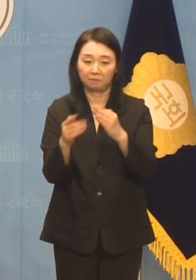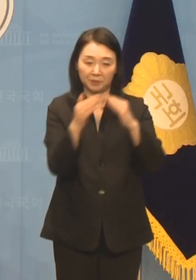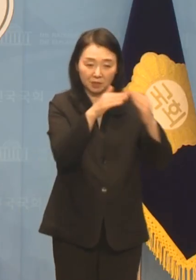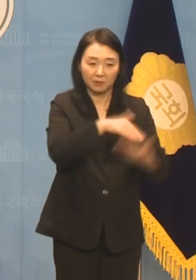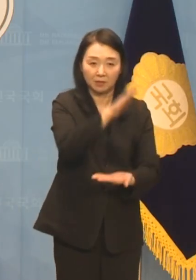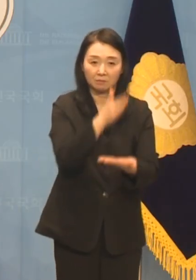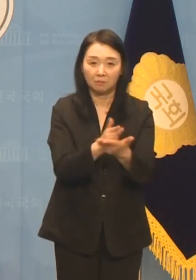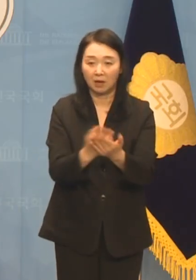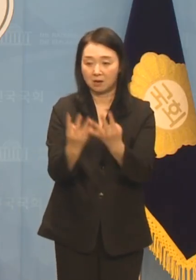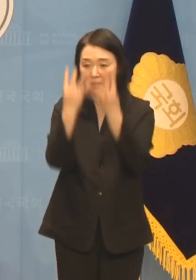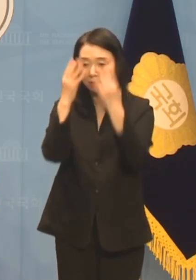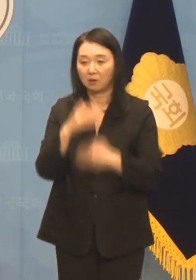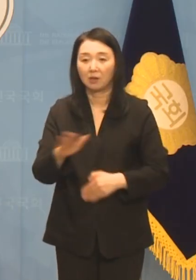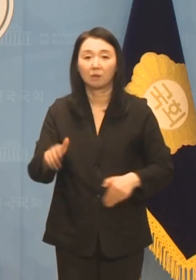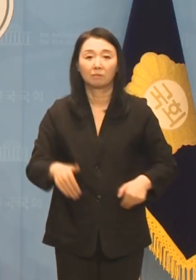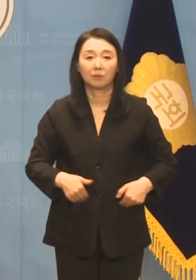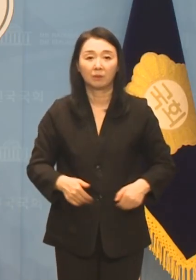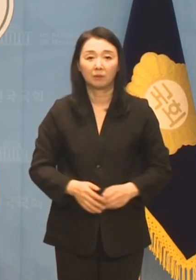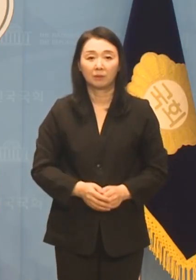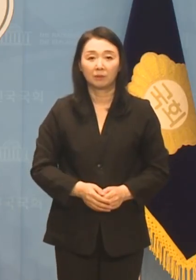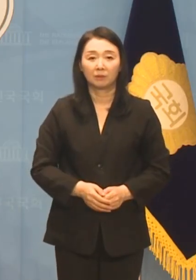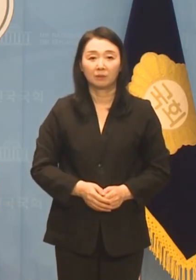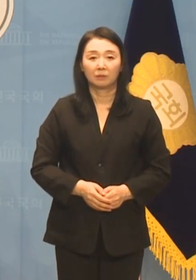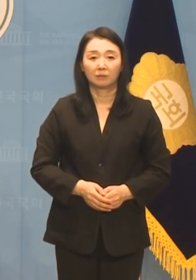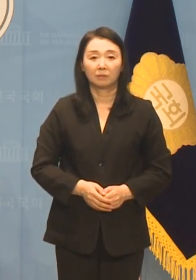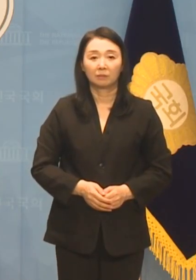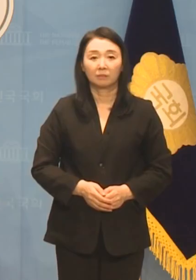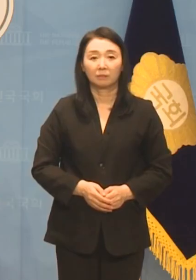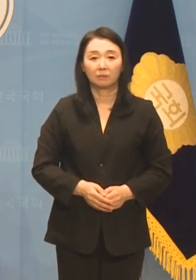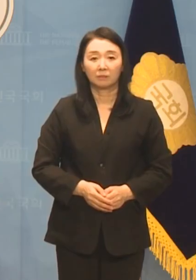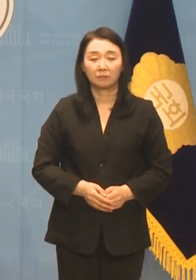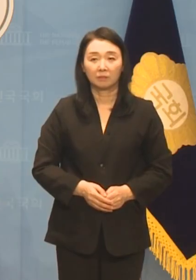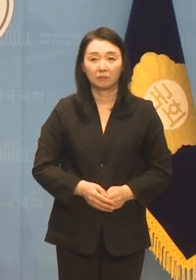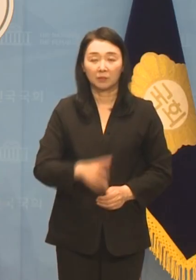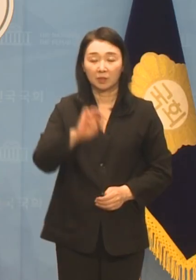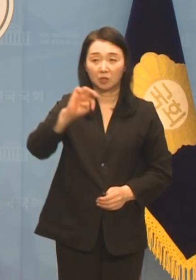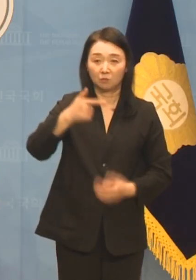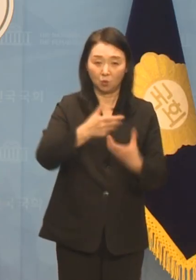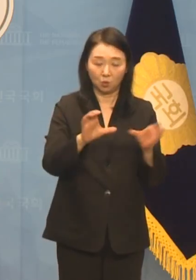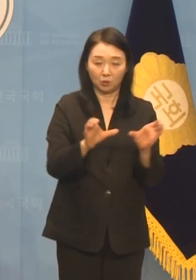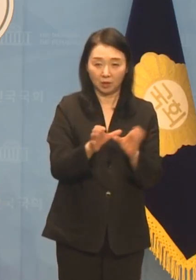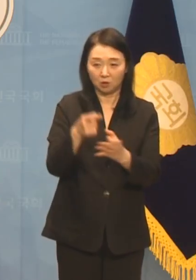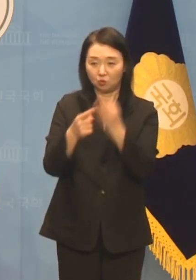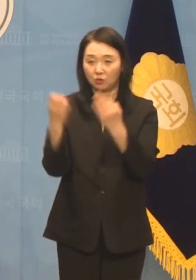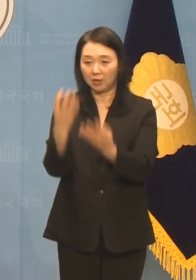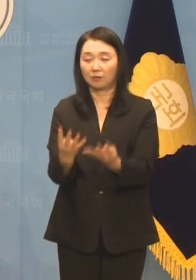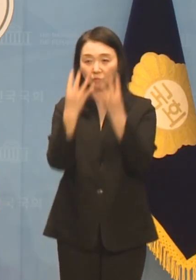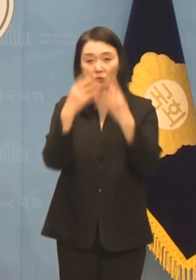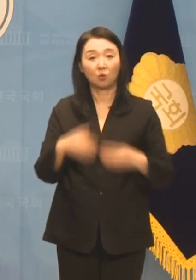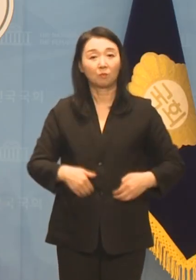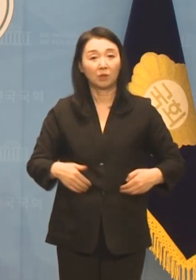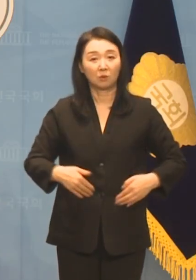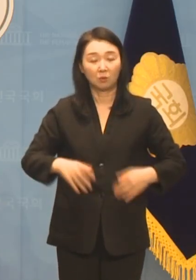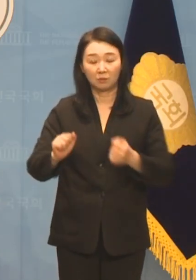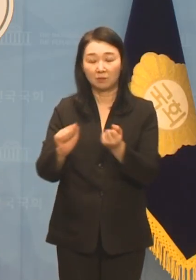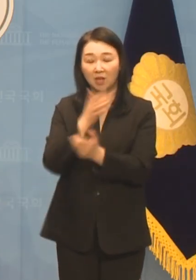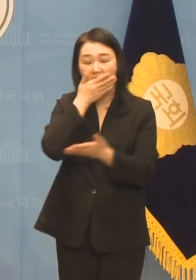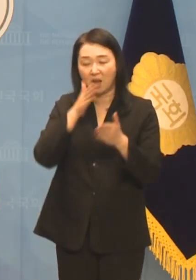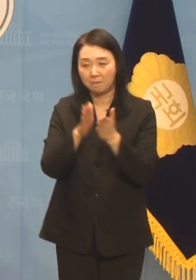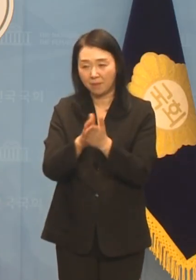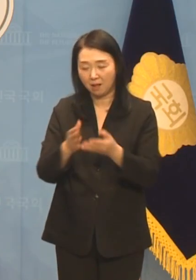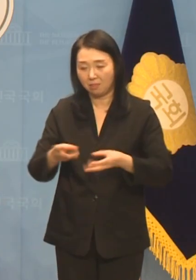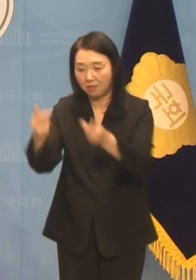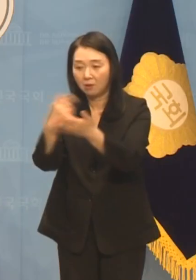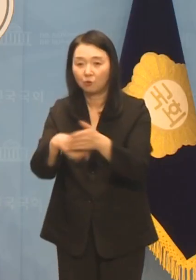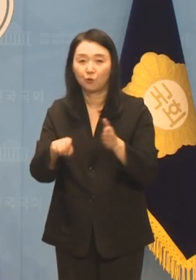아니라 감옥으로 가야 합니다. 진보당은 윤석열 재구속과 내란 세력 청산을 위해